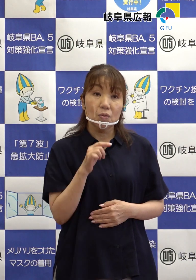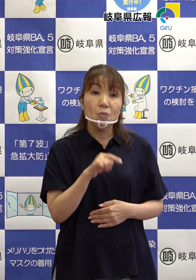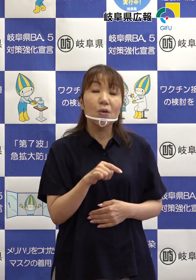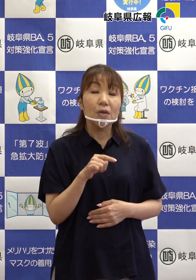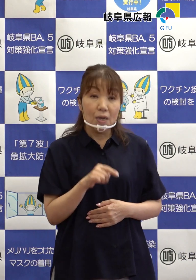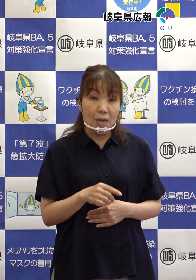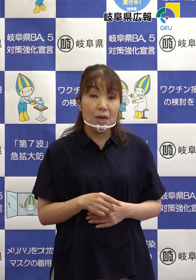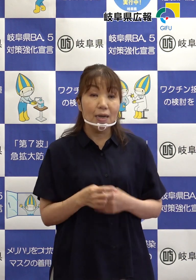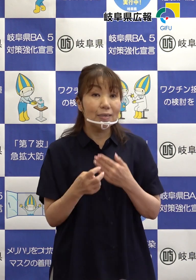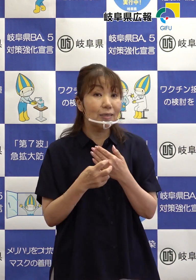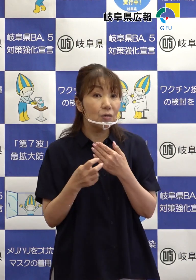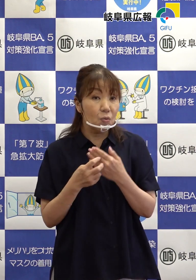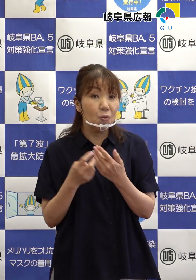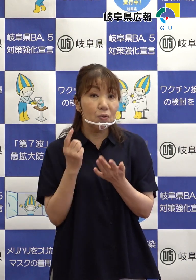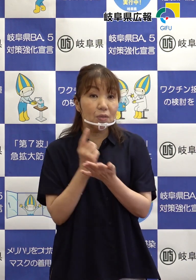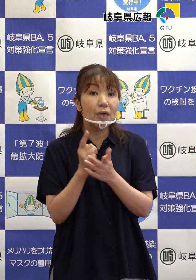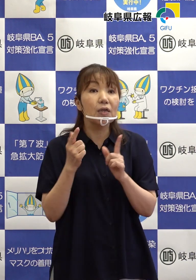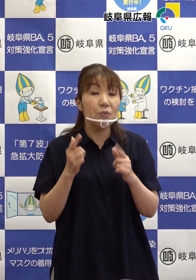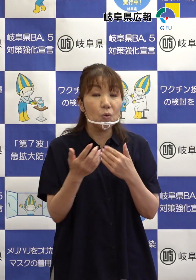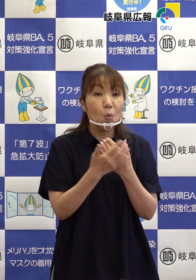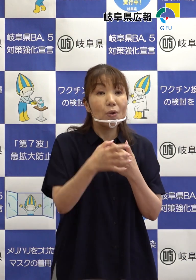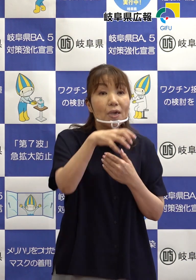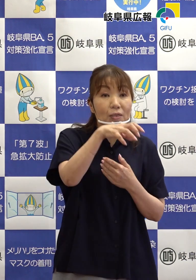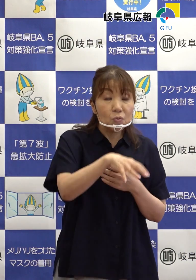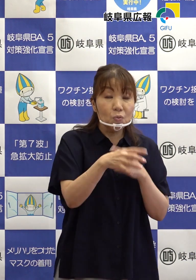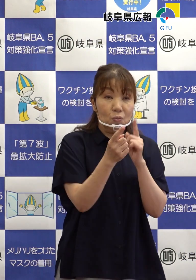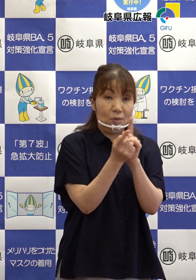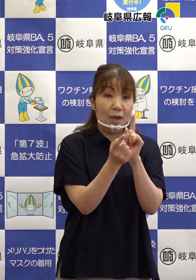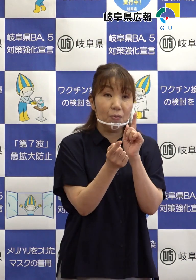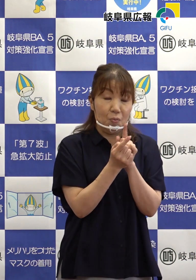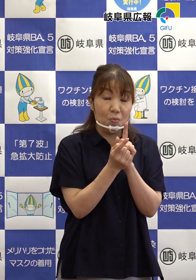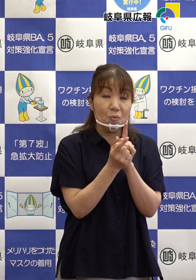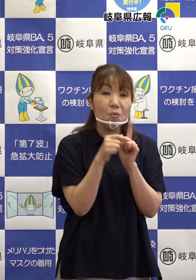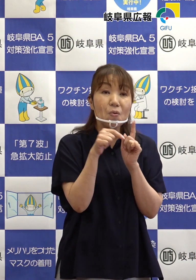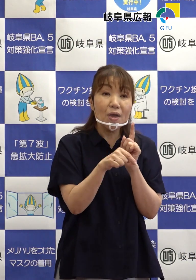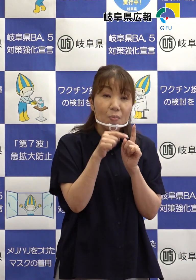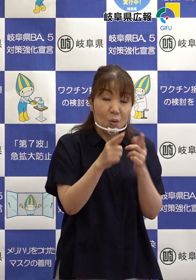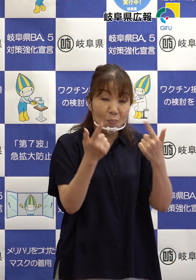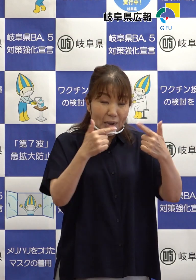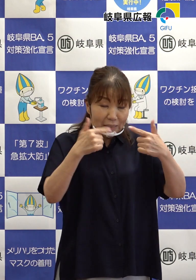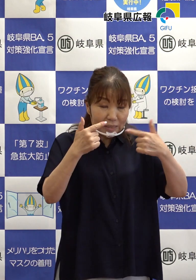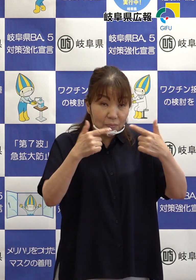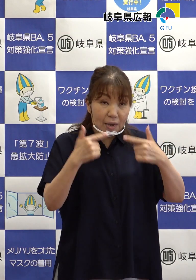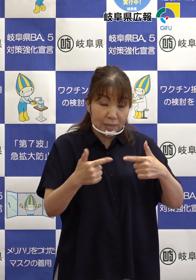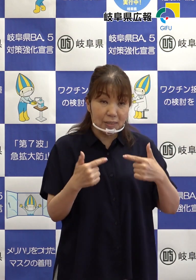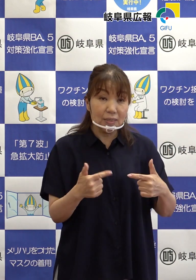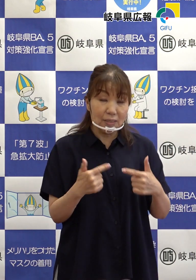医療そのものではないんですよ保険上の対応もですね日